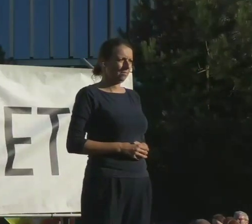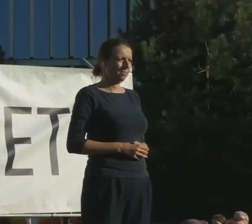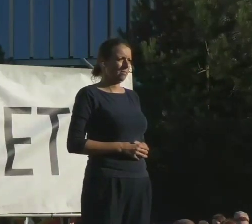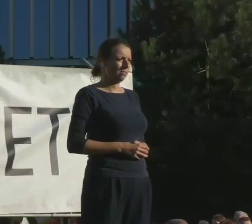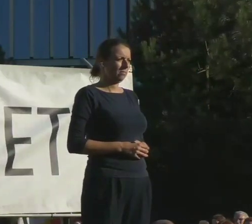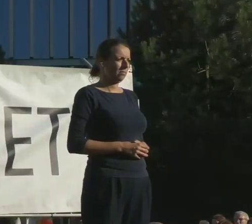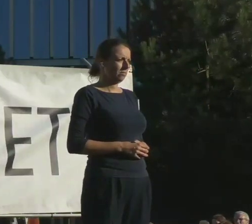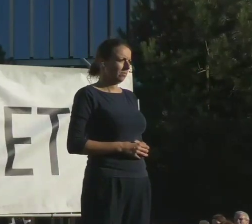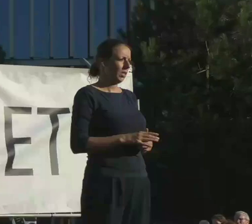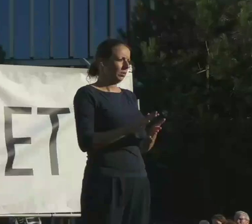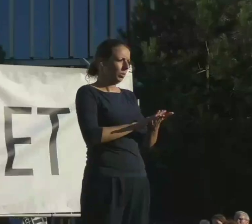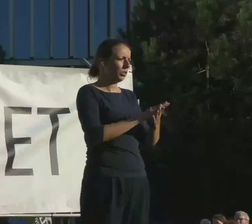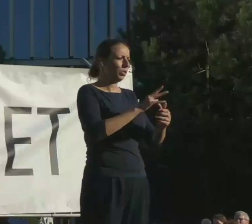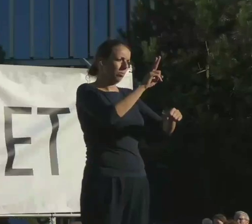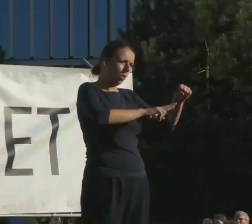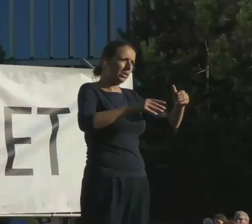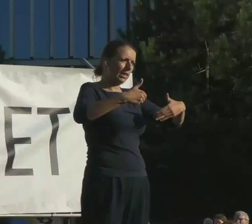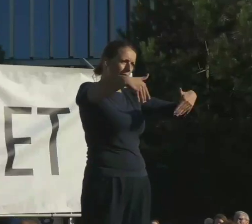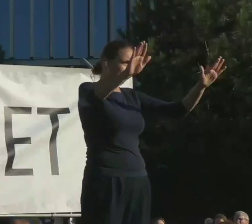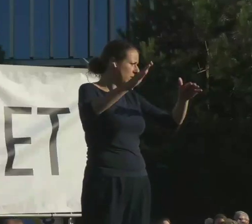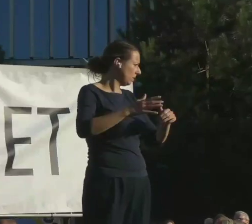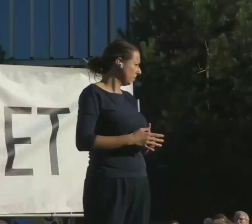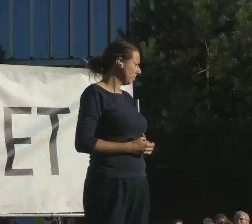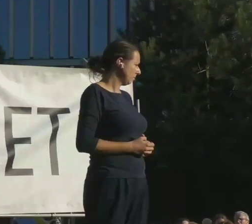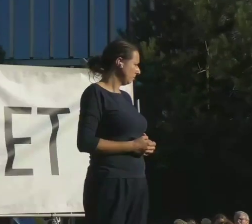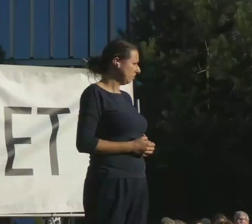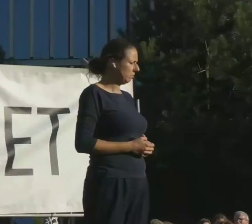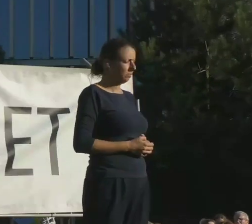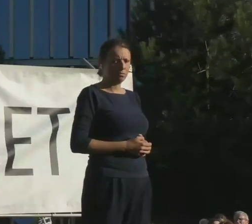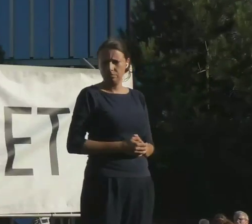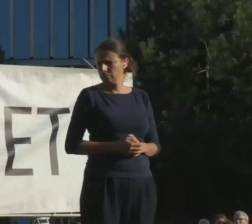Proszę opuścić zgromadzenie. Proszę opuścić zgromadzenie.